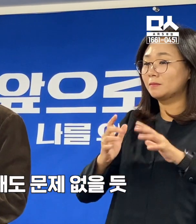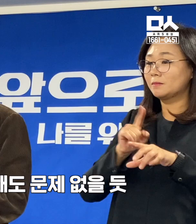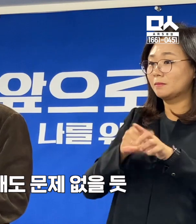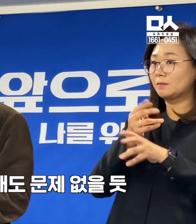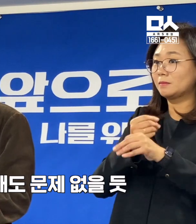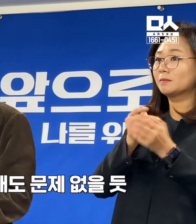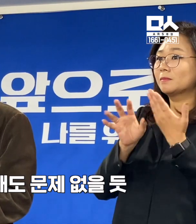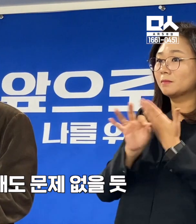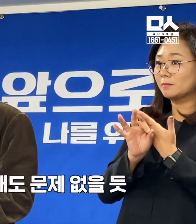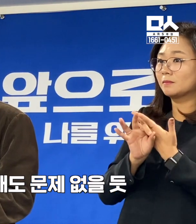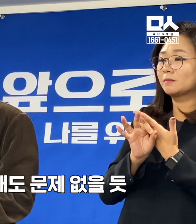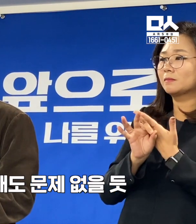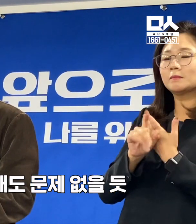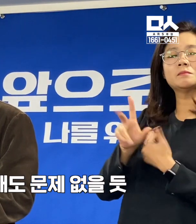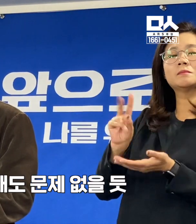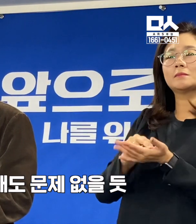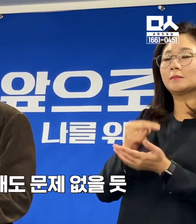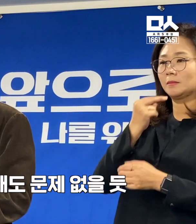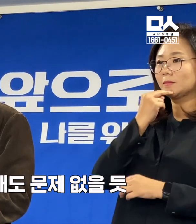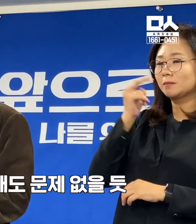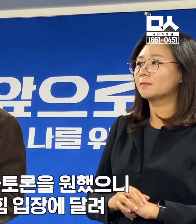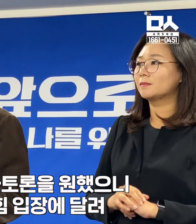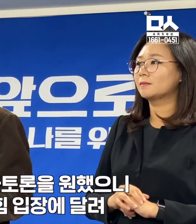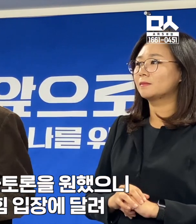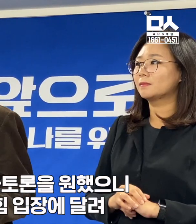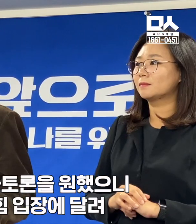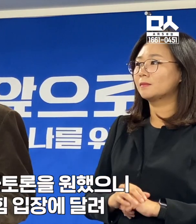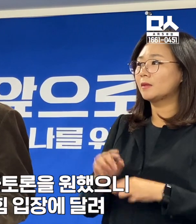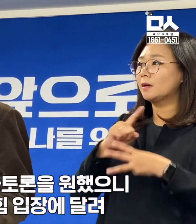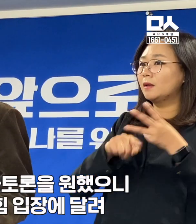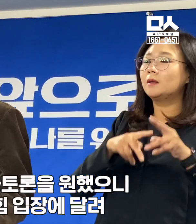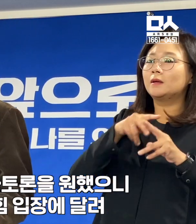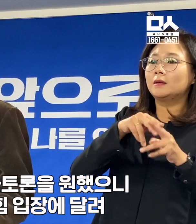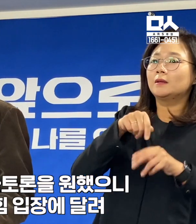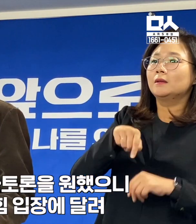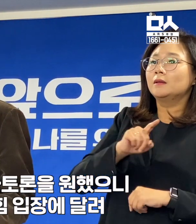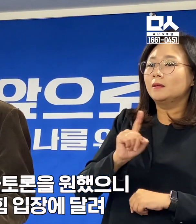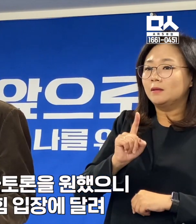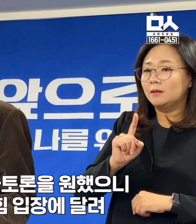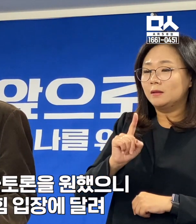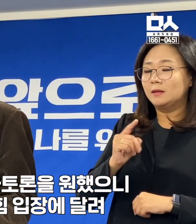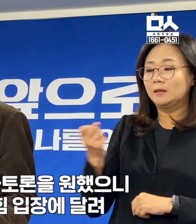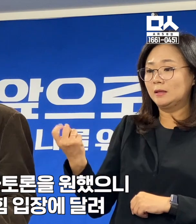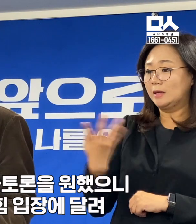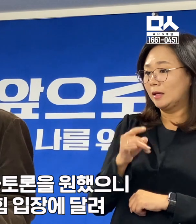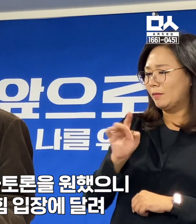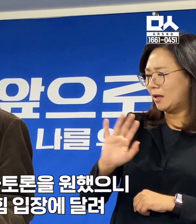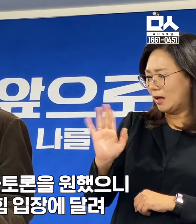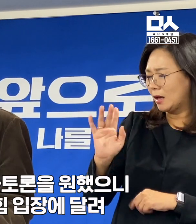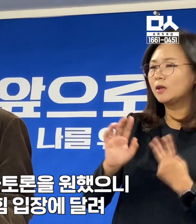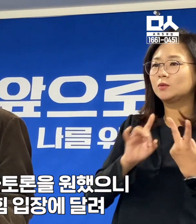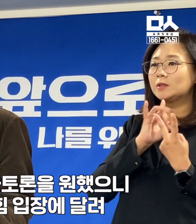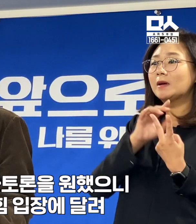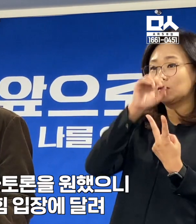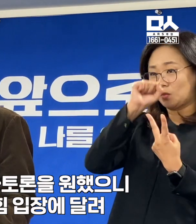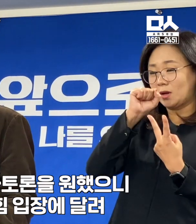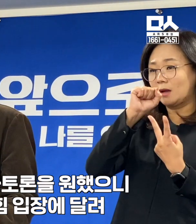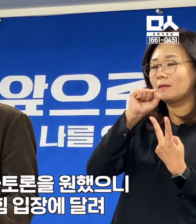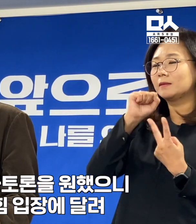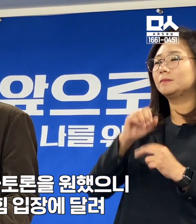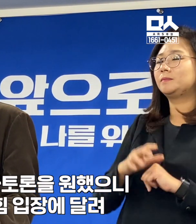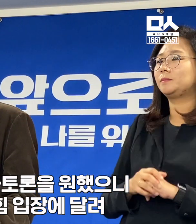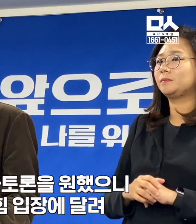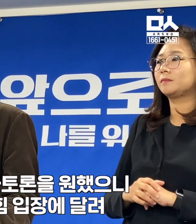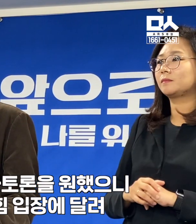날짜가 잡힌다 하더라도 크게 문제가 없을 것 같습니다. 윤석열 후보 측은 이제 다자 토론보다는 양자 토론을 선호해 왔기 때문에